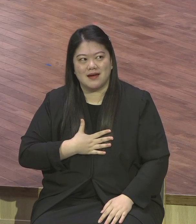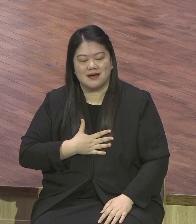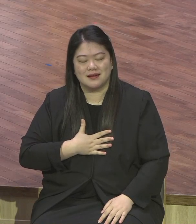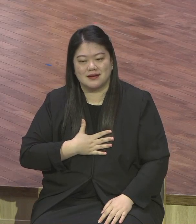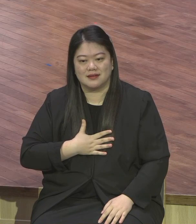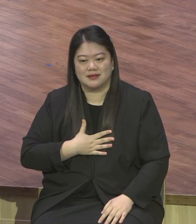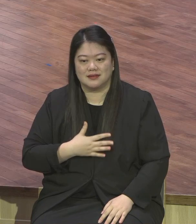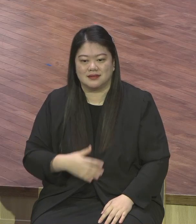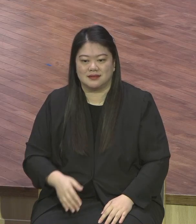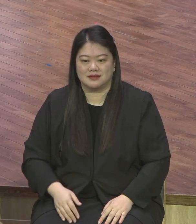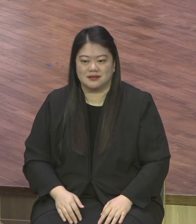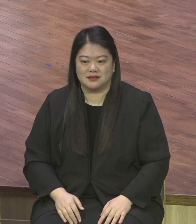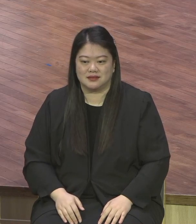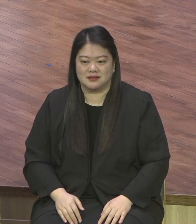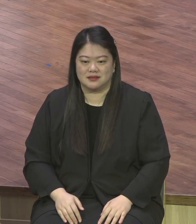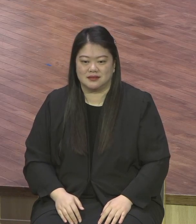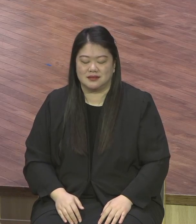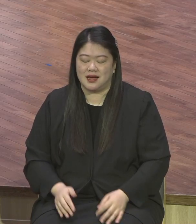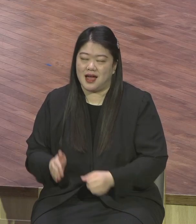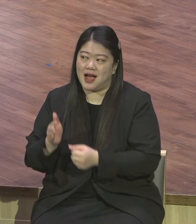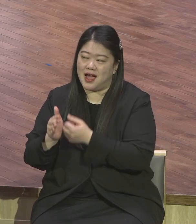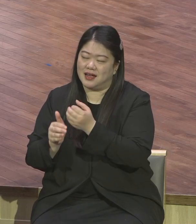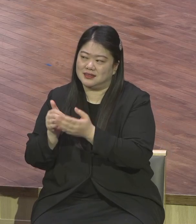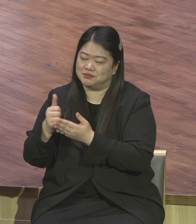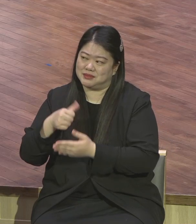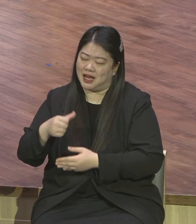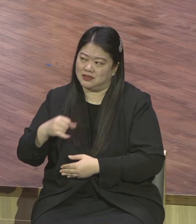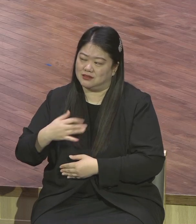누구하고 싸웁니까? 멱살 잡고 죽이는